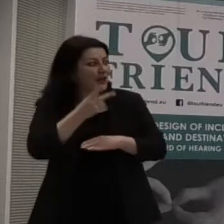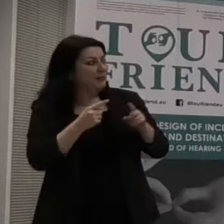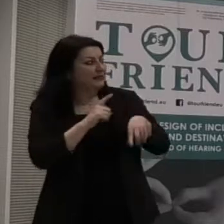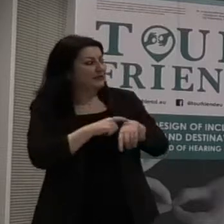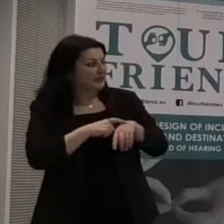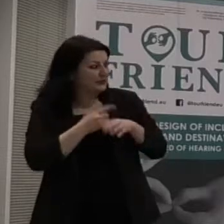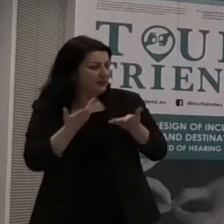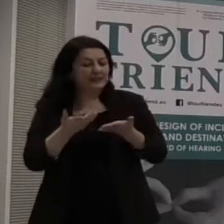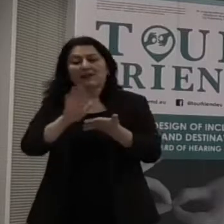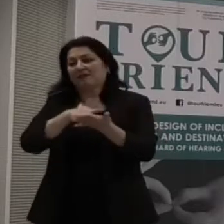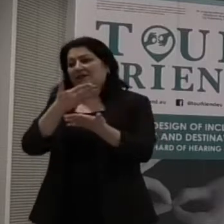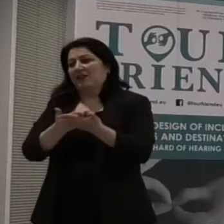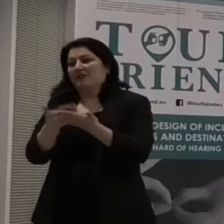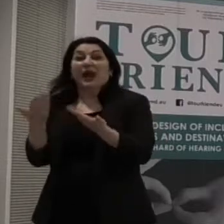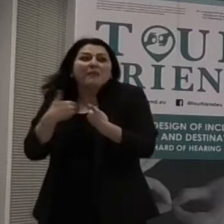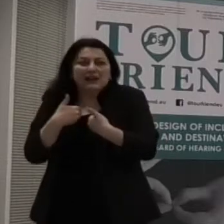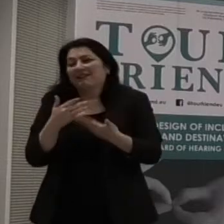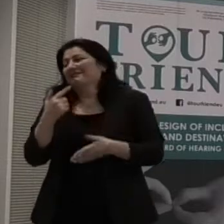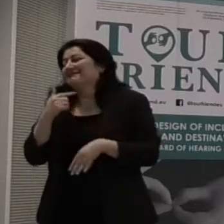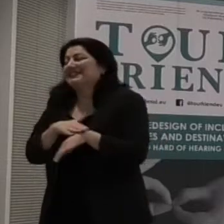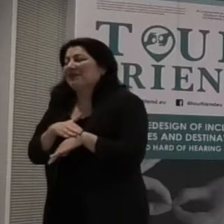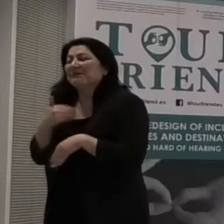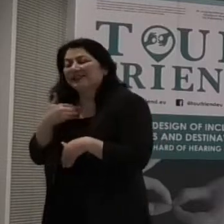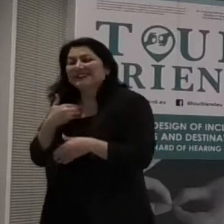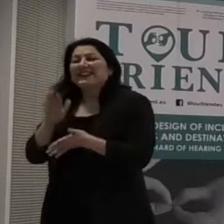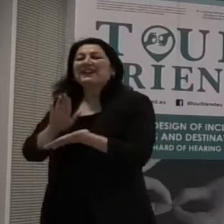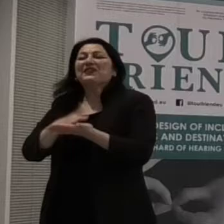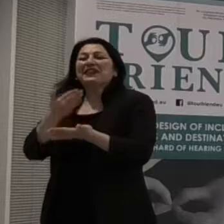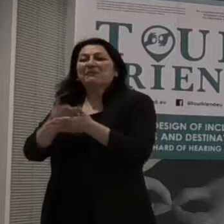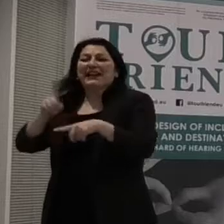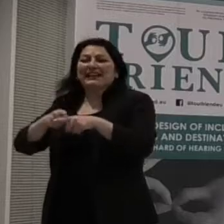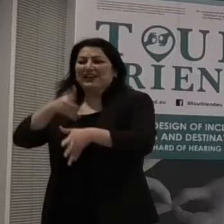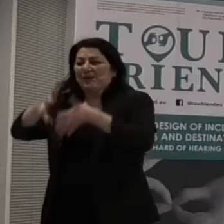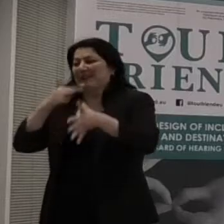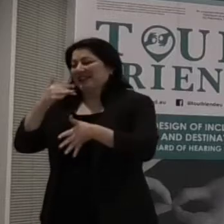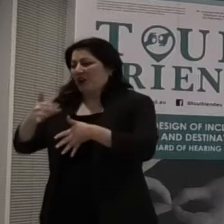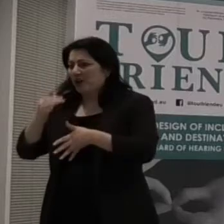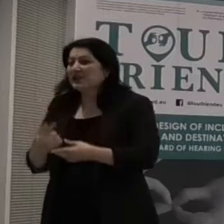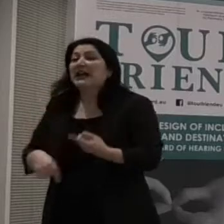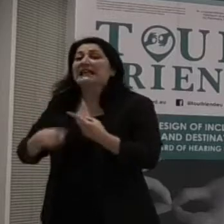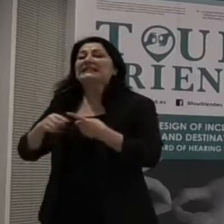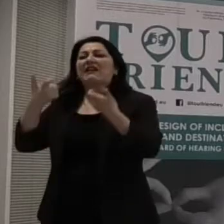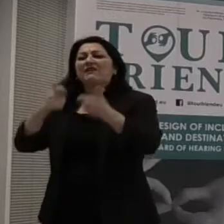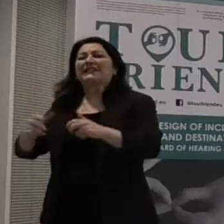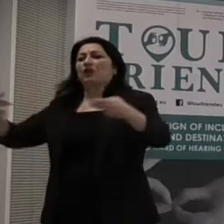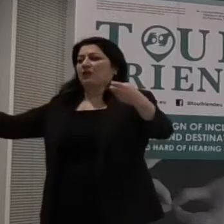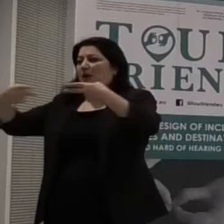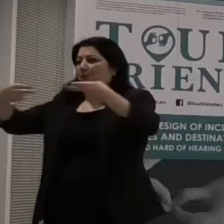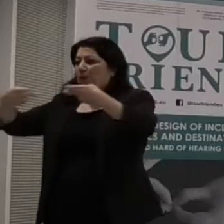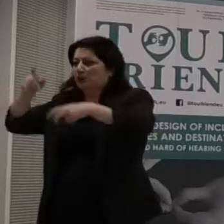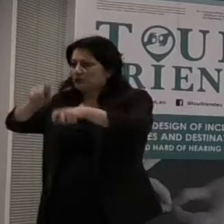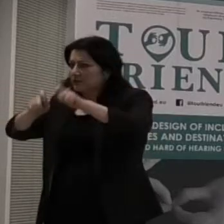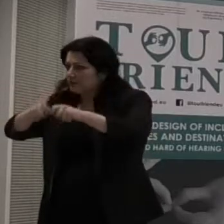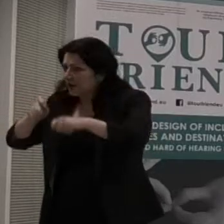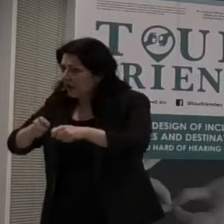στιγμή, διερμηνία στην ελληνική νοηματική γλώσσα. Παρέχουμε υποτιτλισμό σε βίντεο και όπου